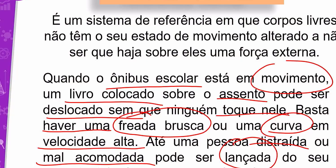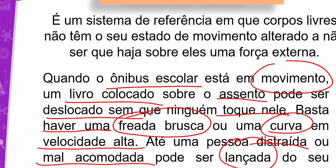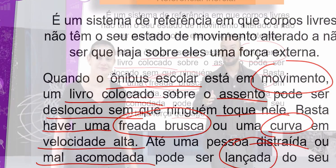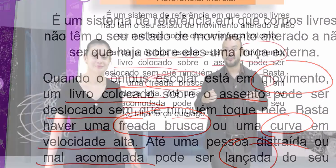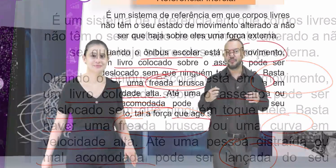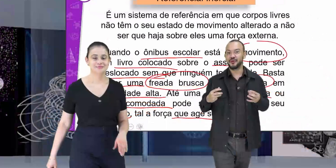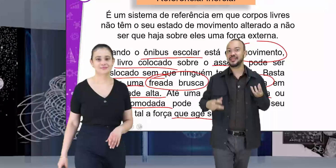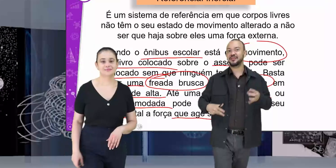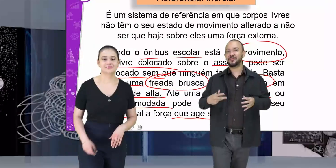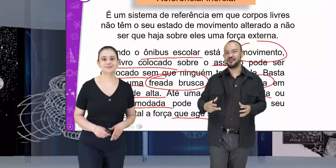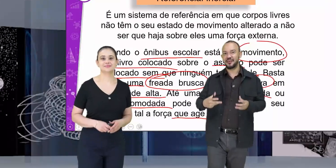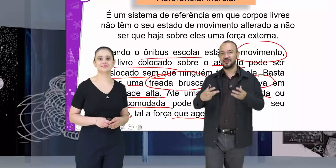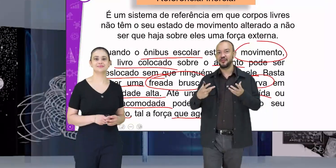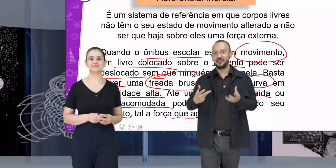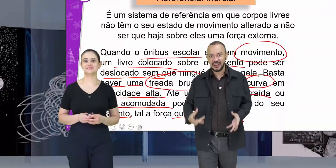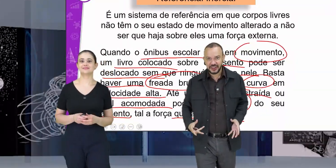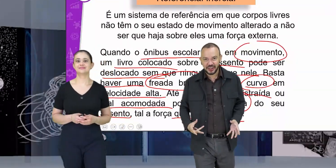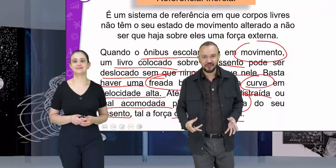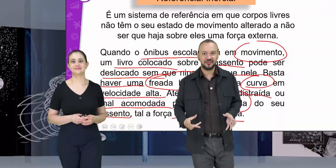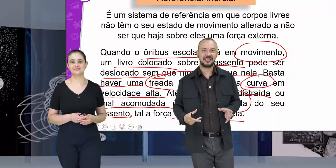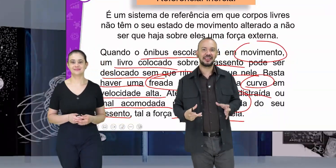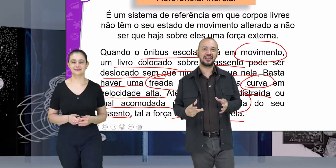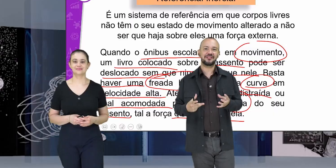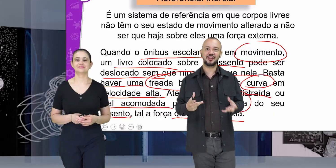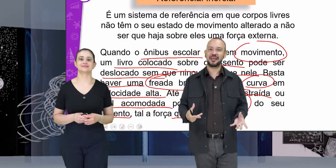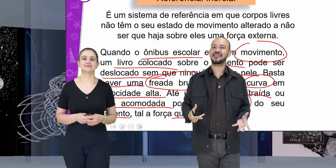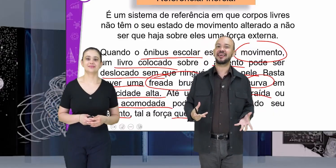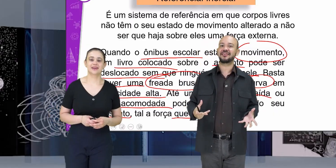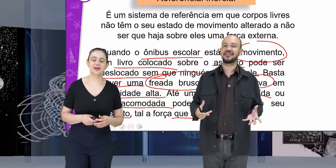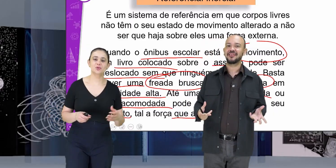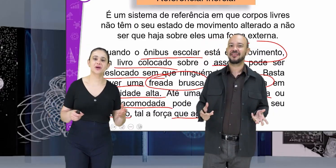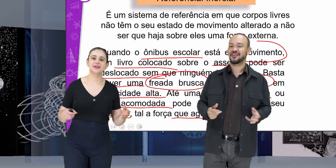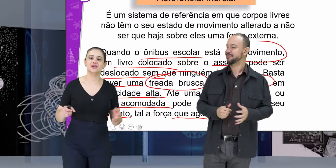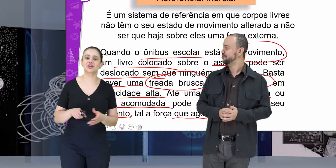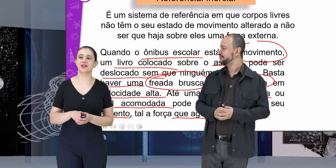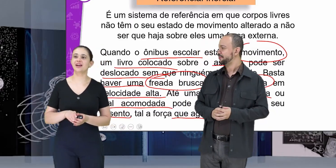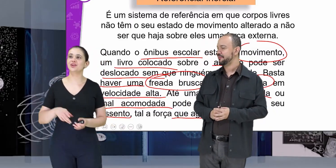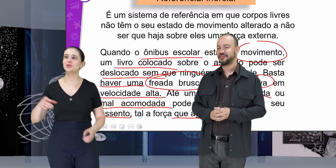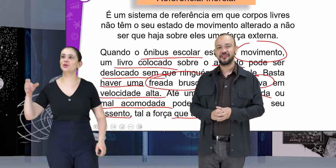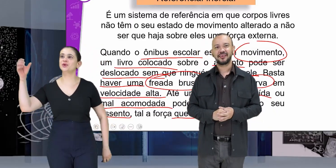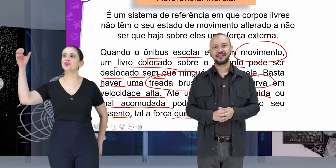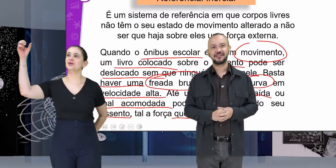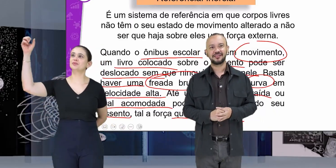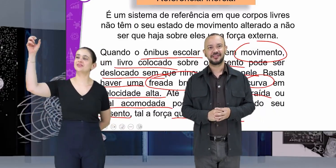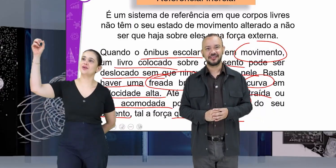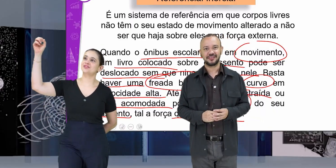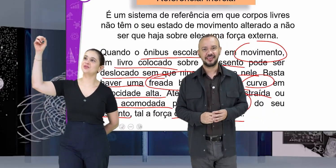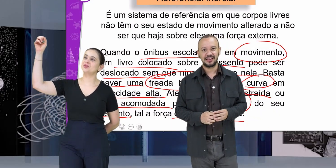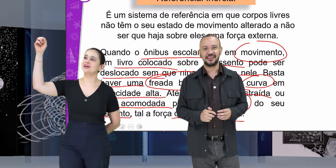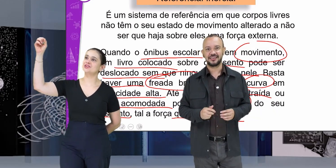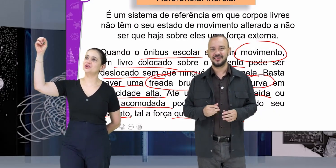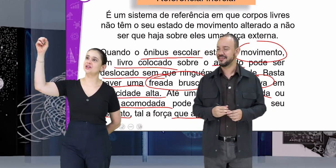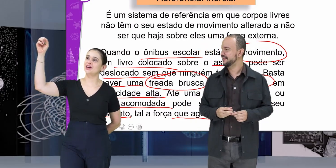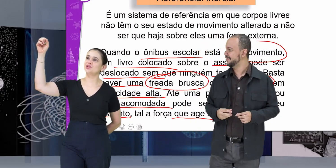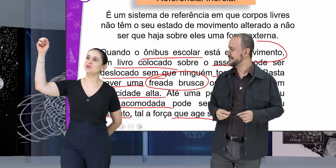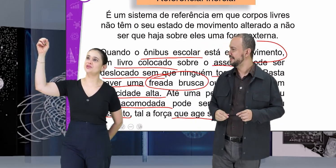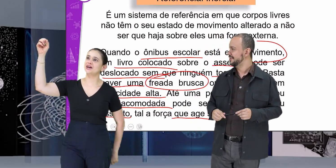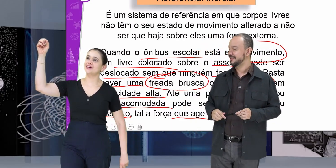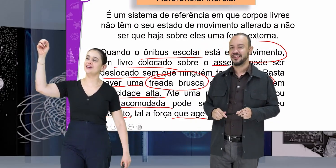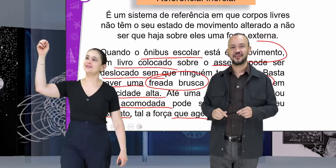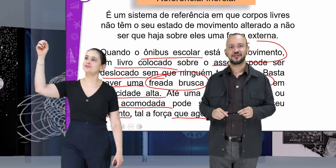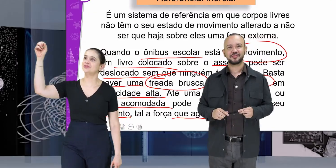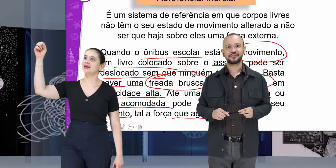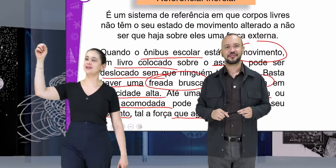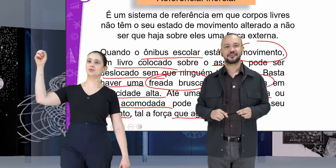situações que muito provavelmente você já deve ter passado. Quem nunca, né? A gente tá lá no ônibus e tal, segurando, distraído, o ônibus